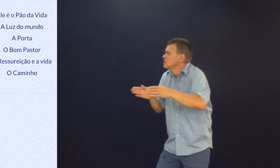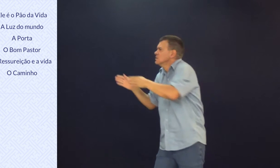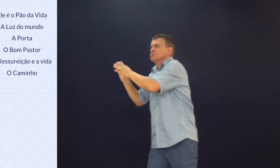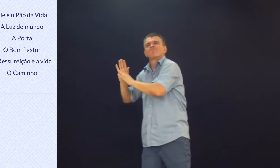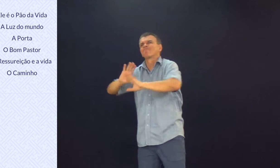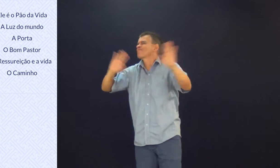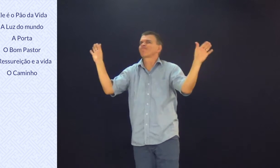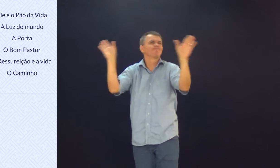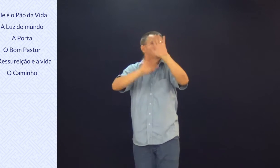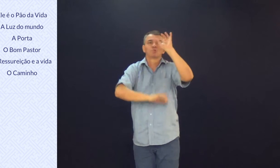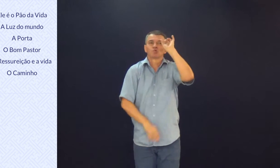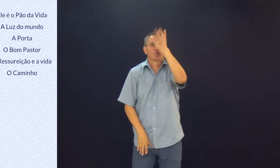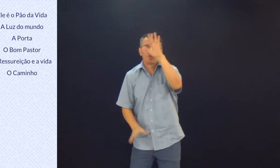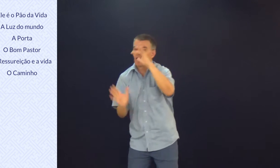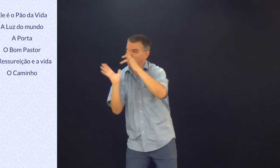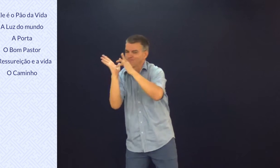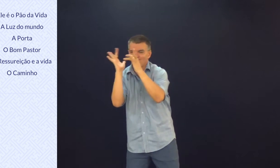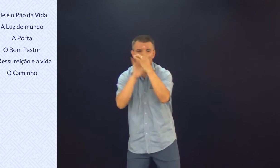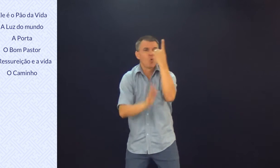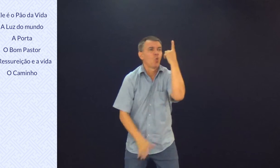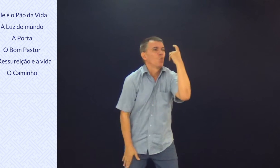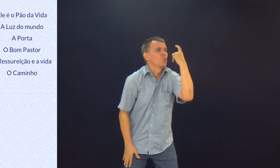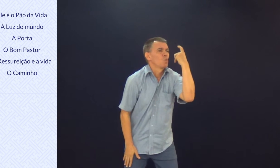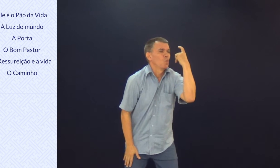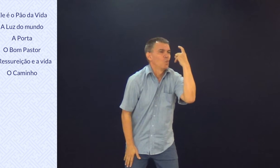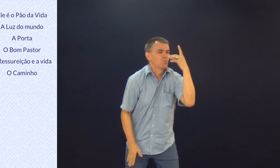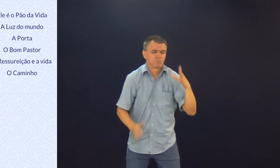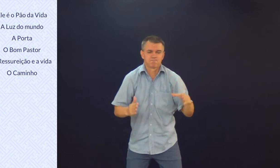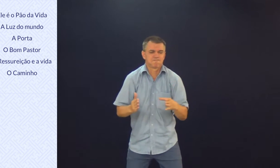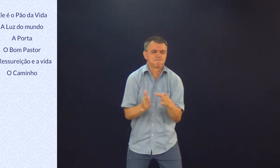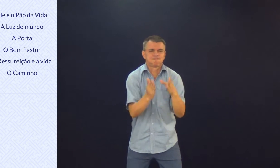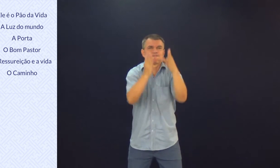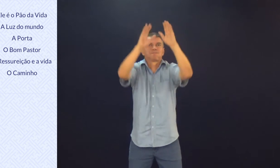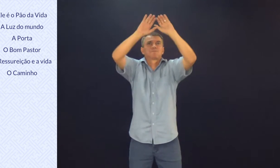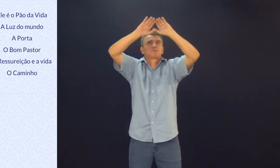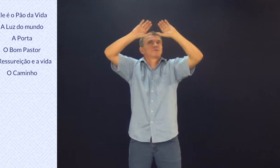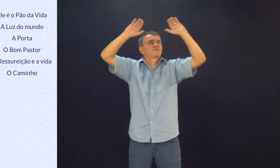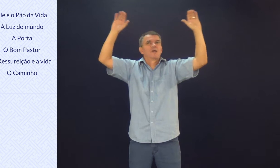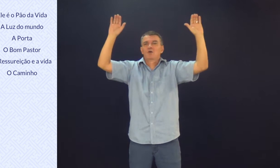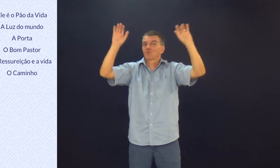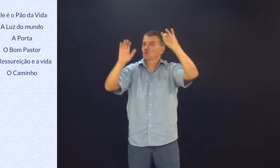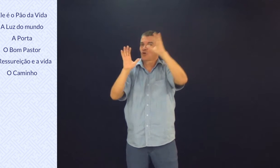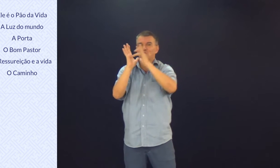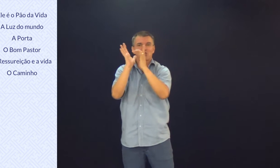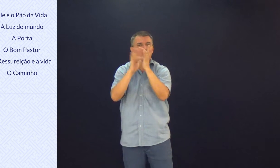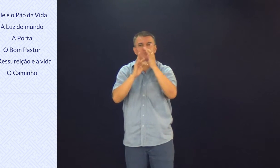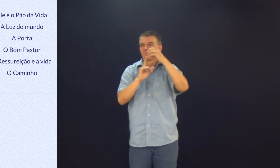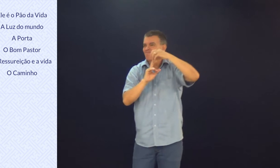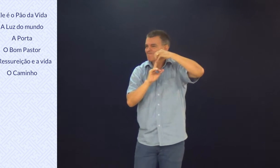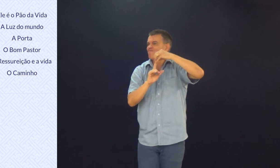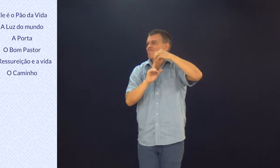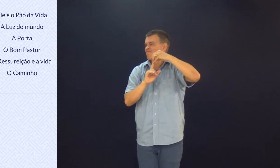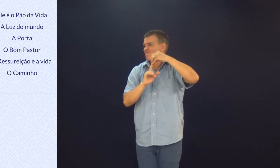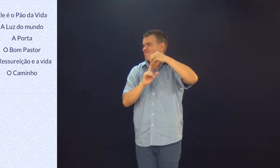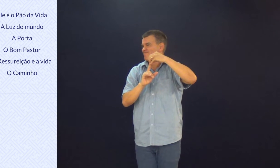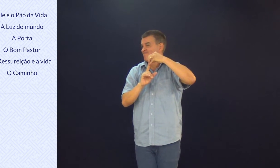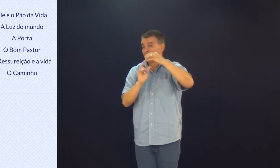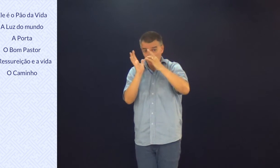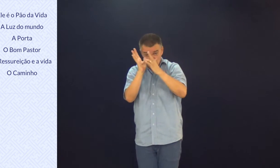quais caminhos que levam a jesus ele mesmo é o único caminho só ele te leva o céu